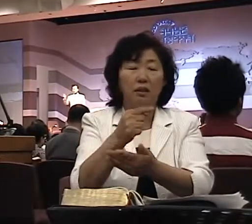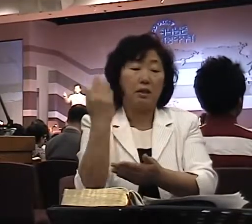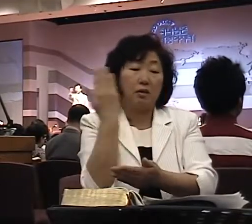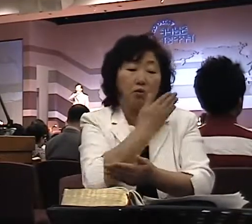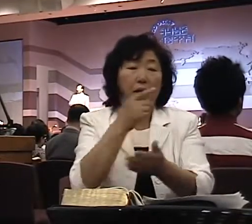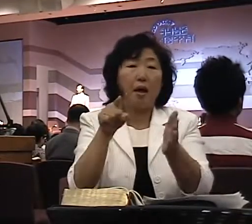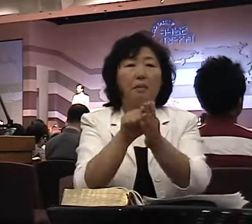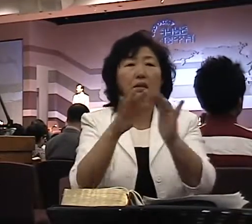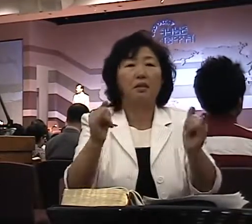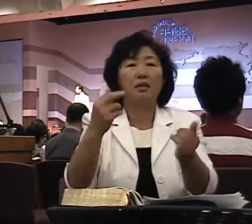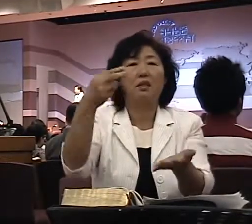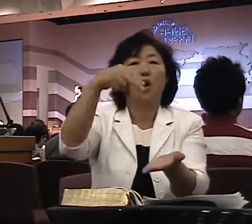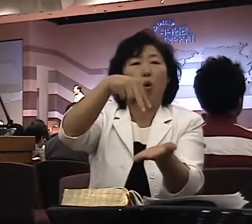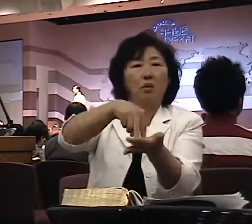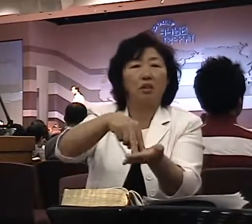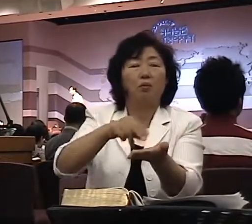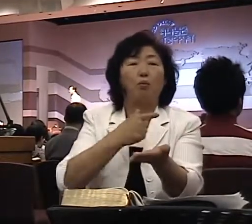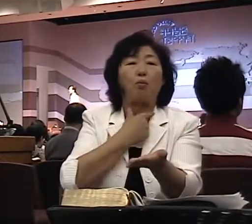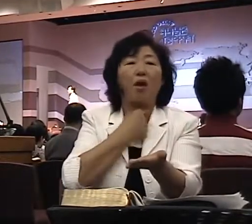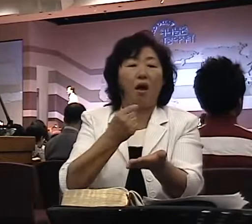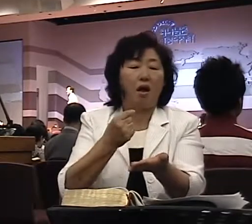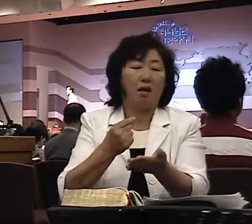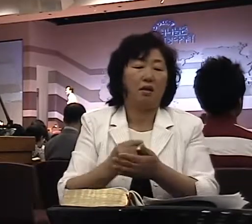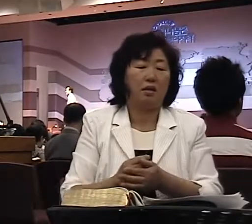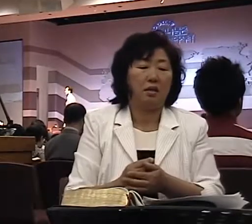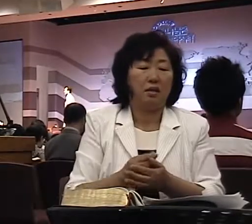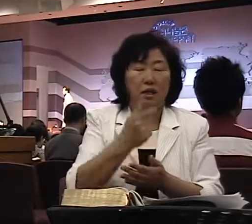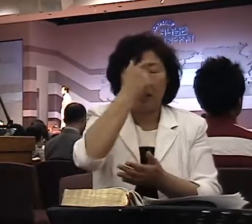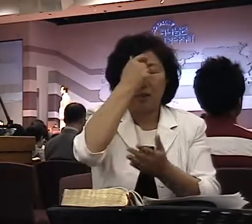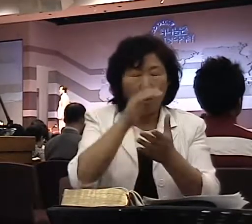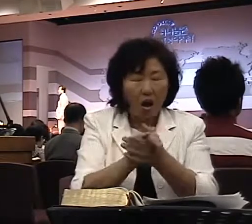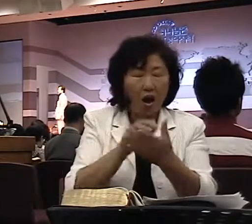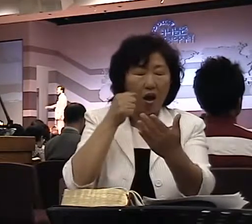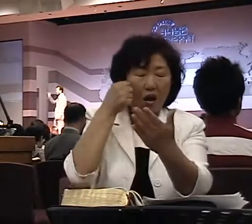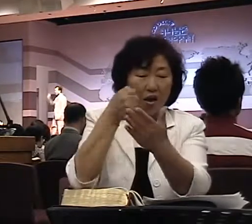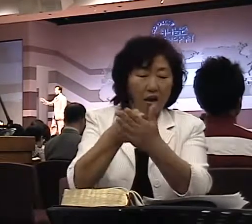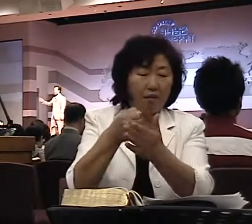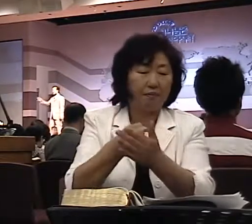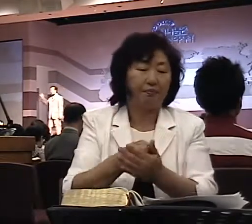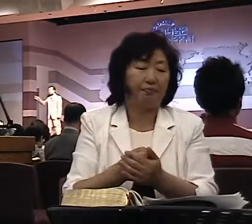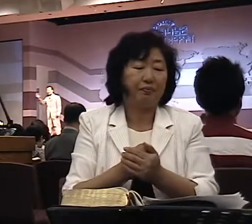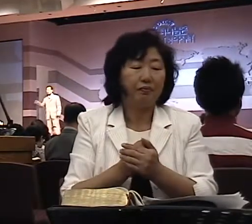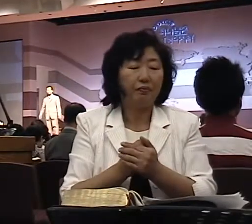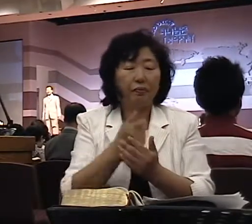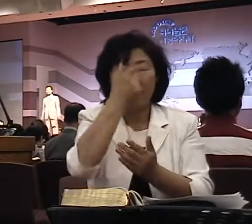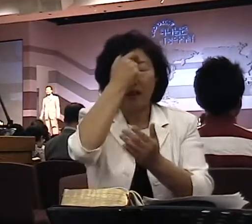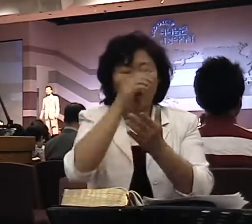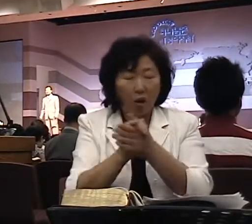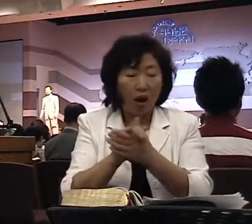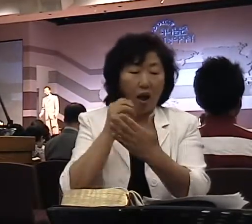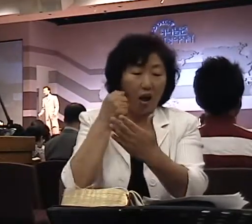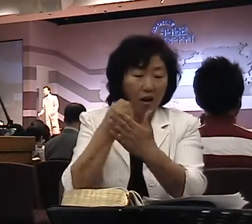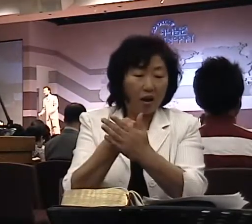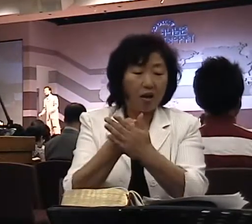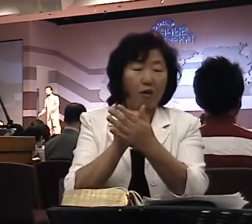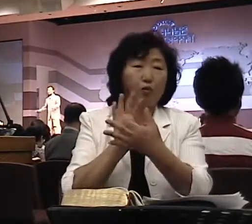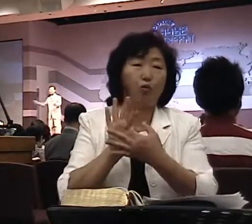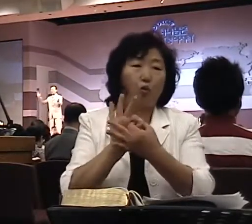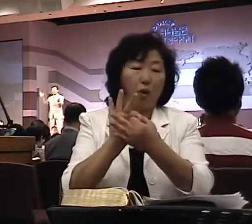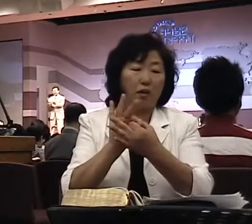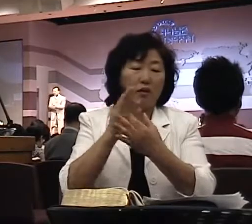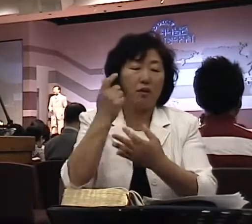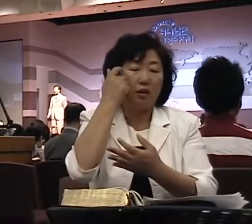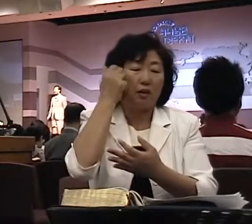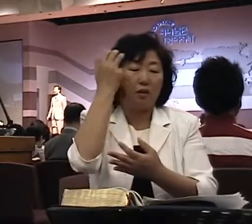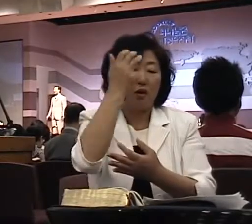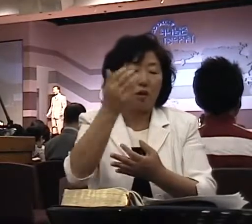우리가 세워지기를 원한다고 우리 기도하고 결단합시다. 우리 주님 앞에 이러한 기도와 결단을 통하여 성령님이